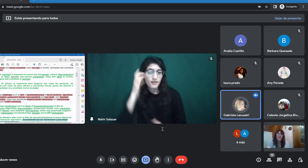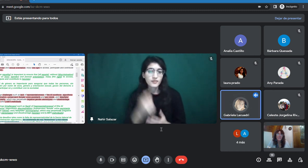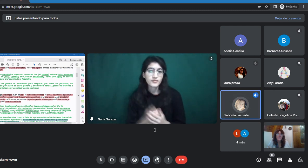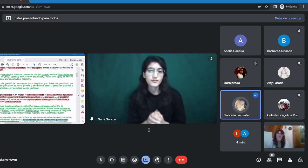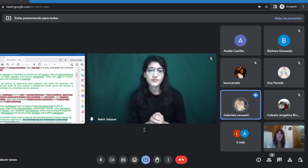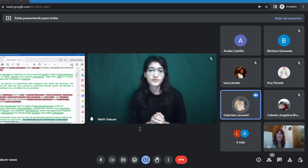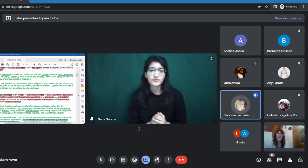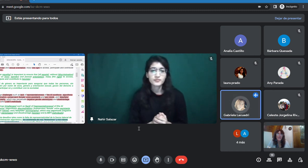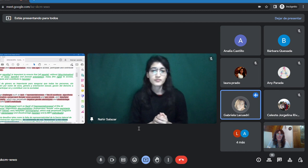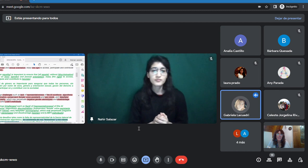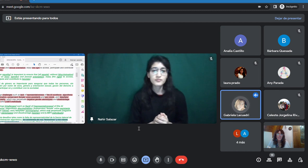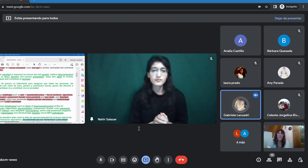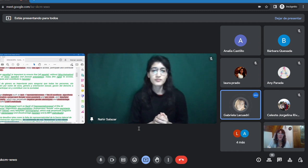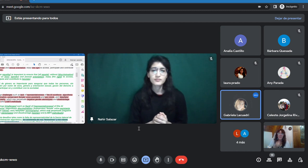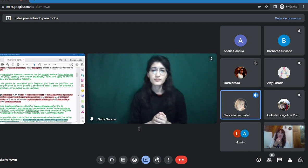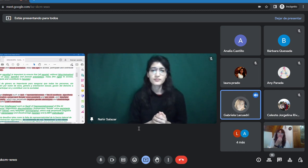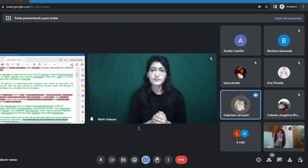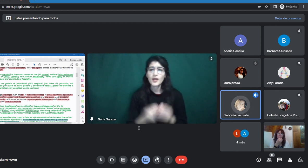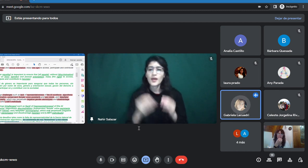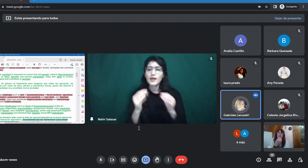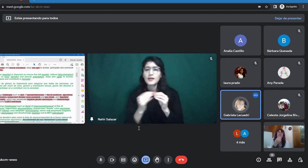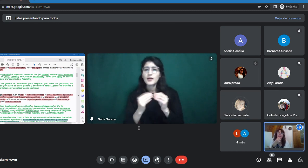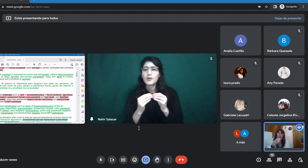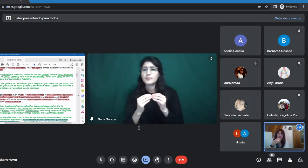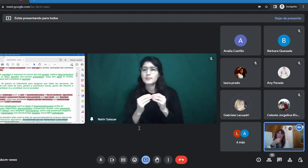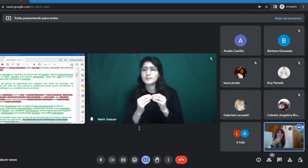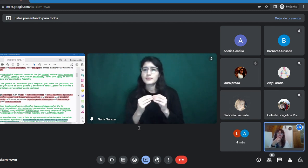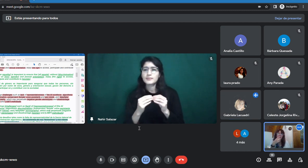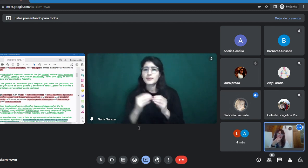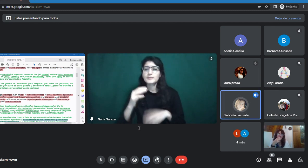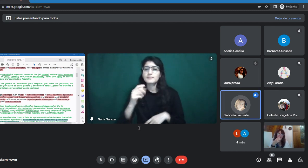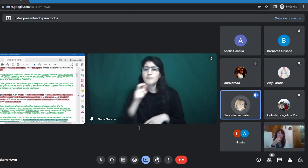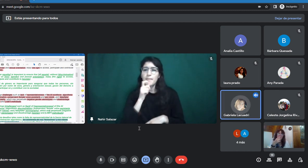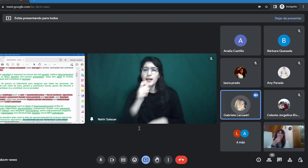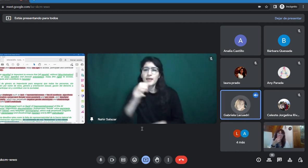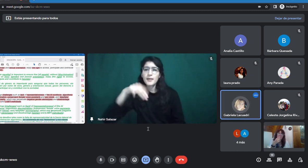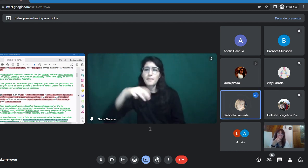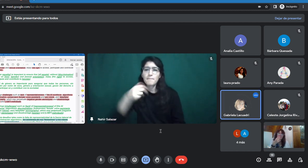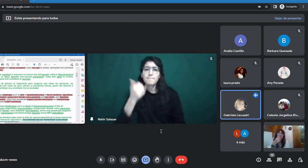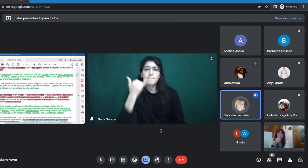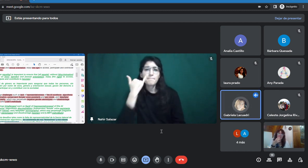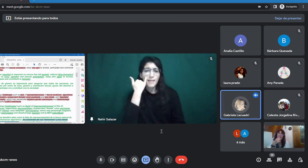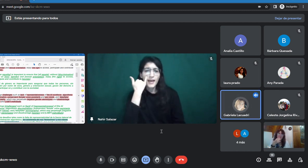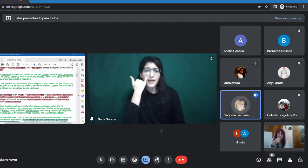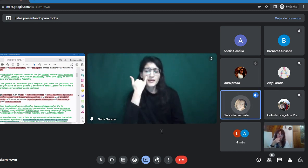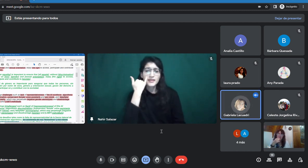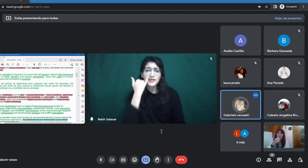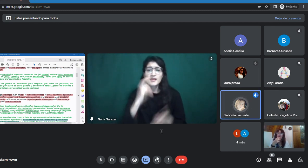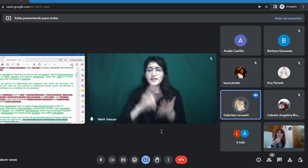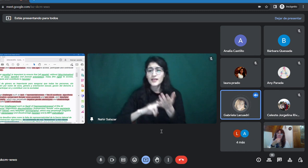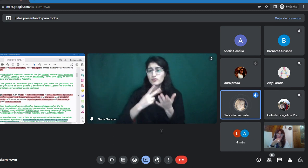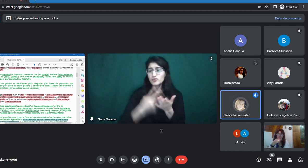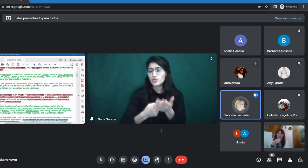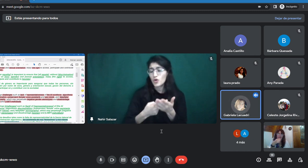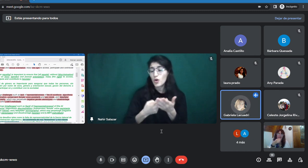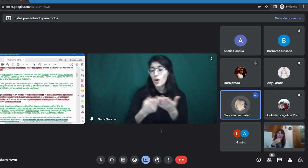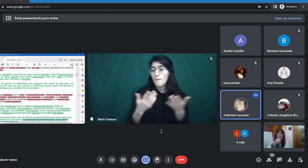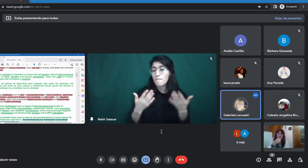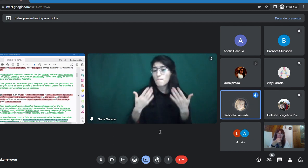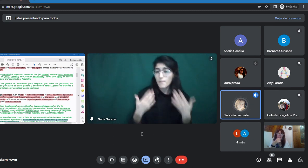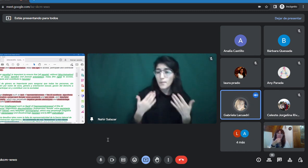May es pueda, ¿no? Sí. Lo cual puede perpetuar o